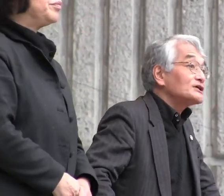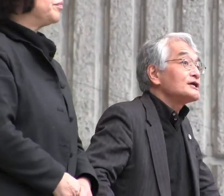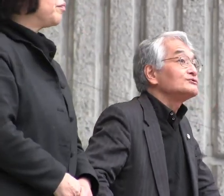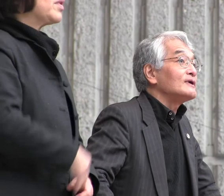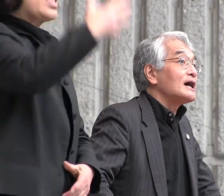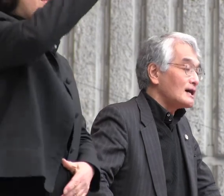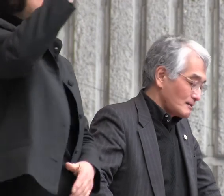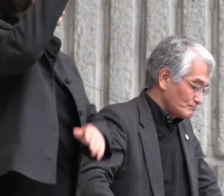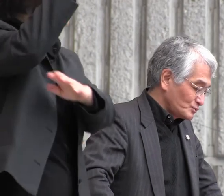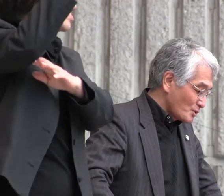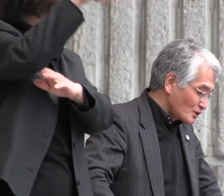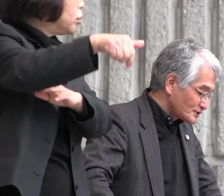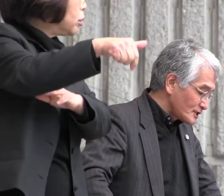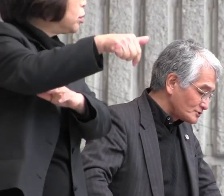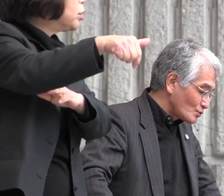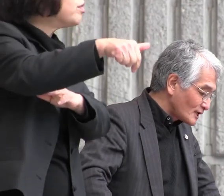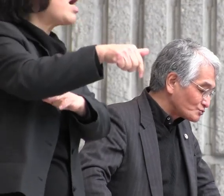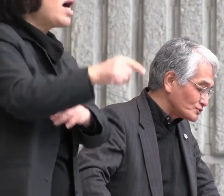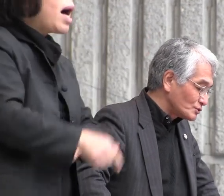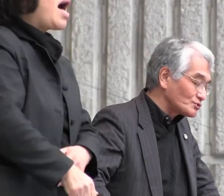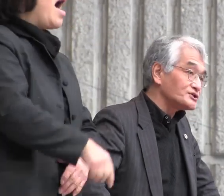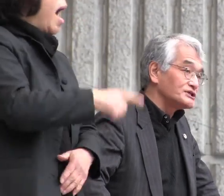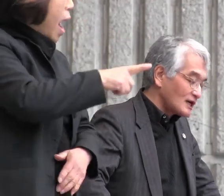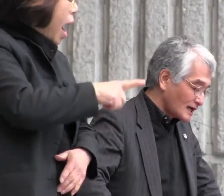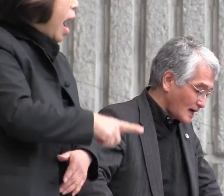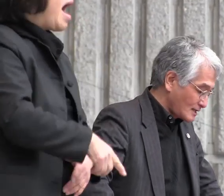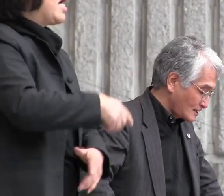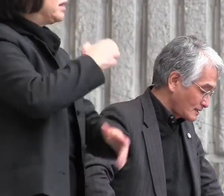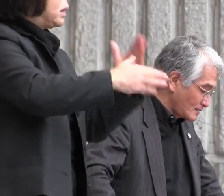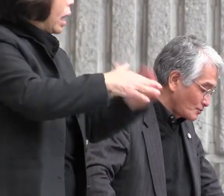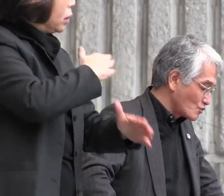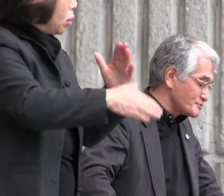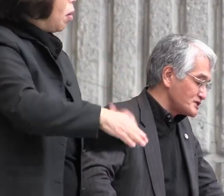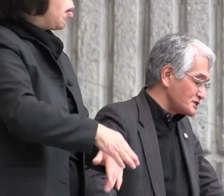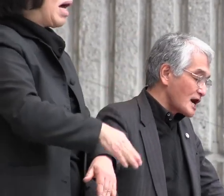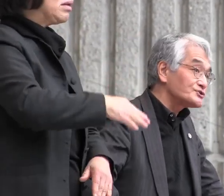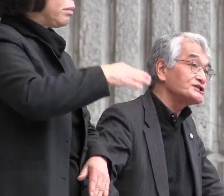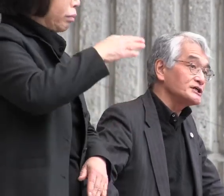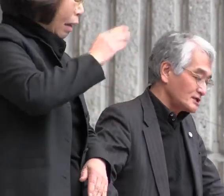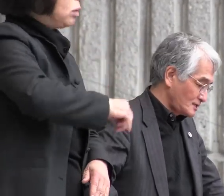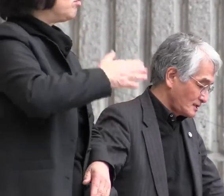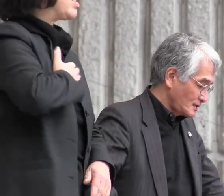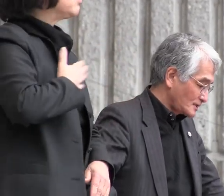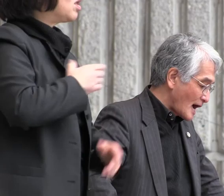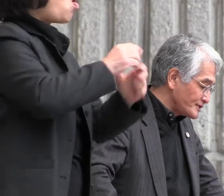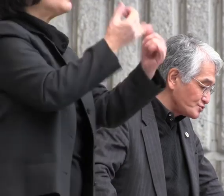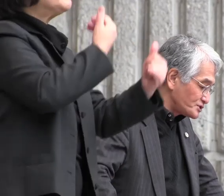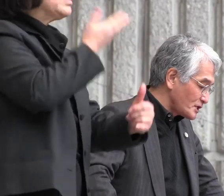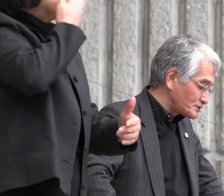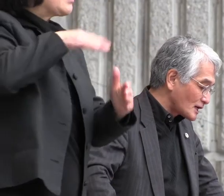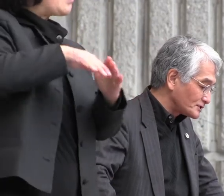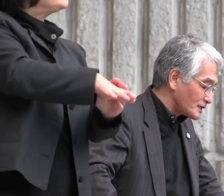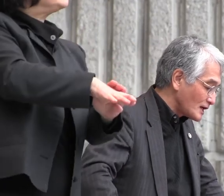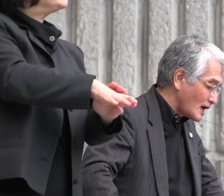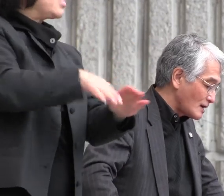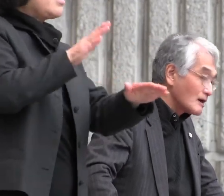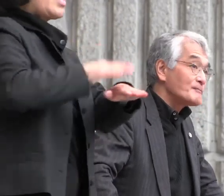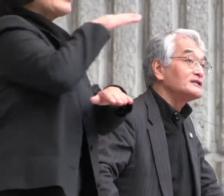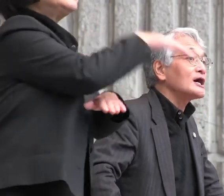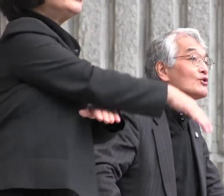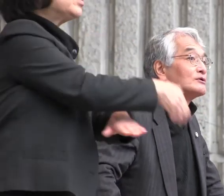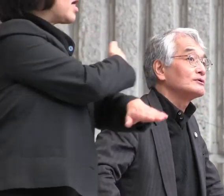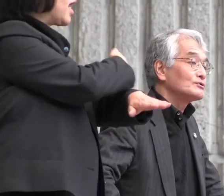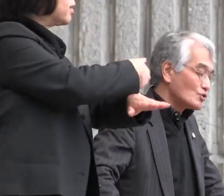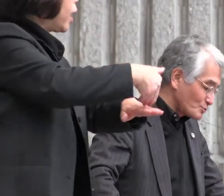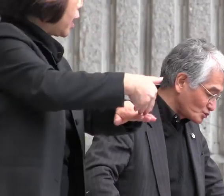アメリカ政府は無謀な戦争だということを知りながら国民に隠し、介入していった過程が